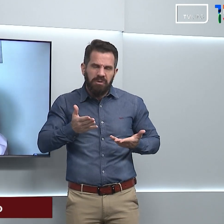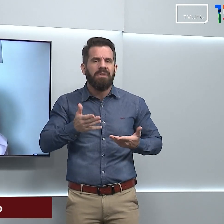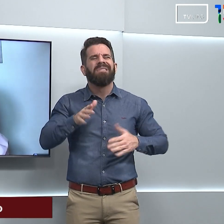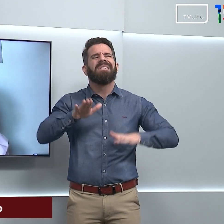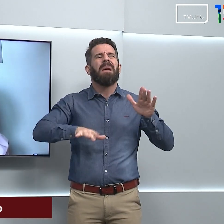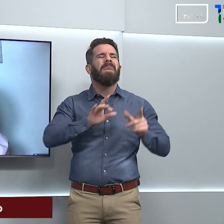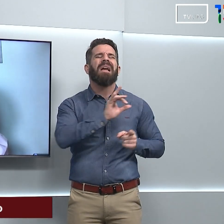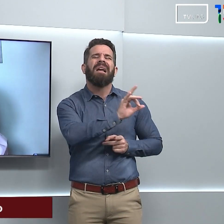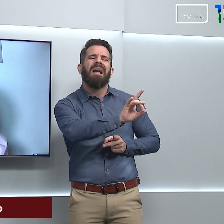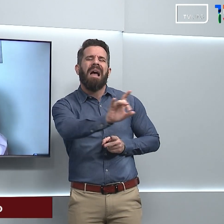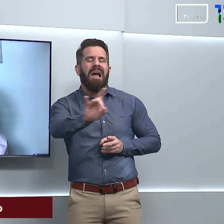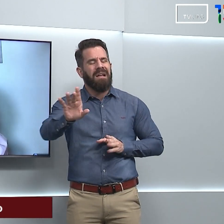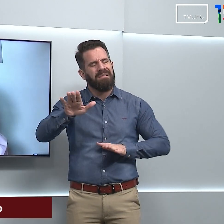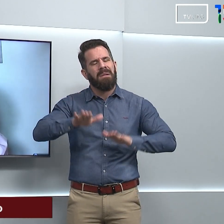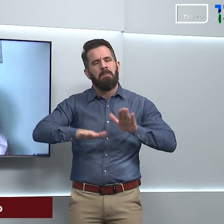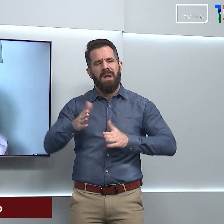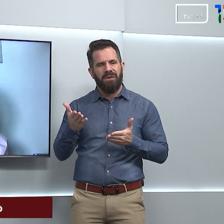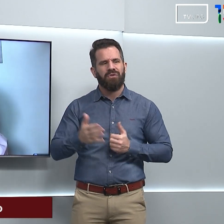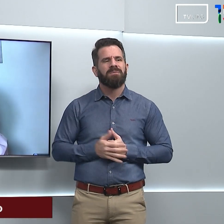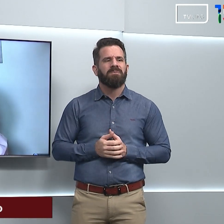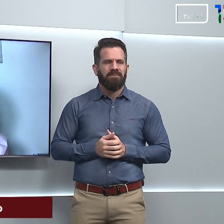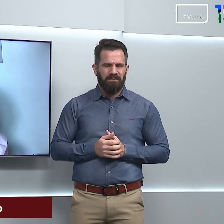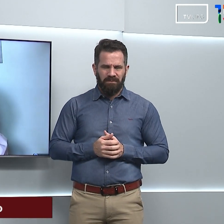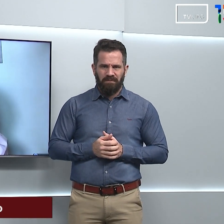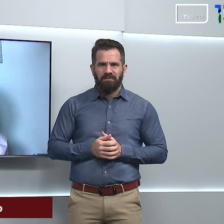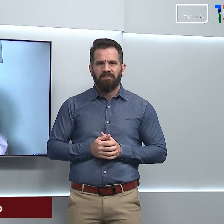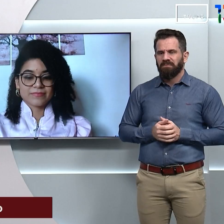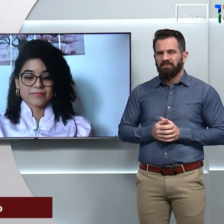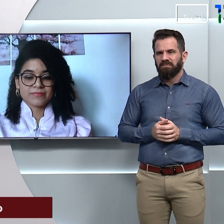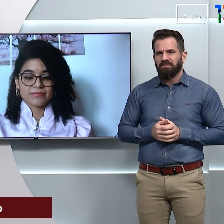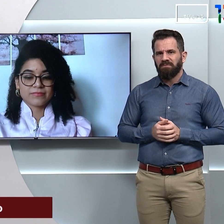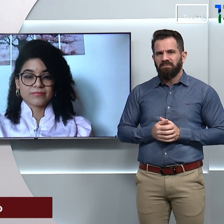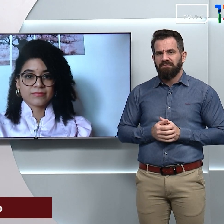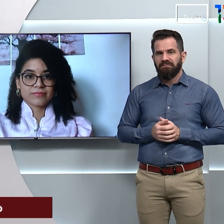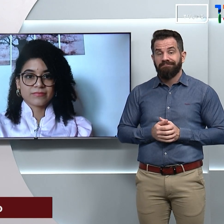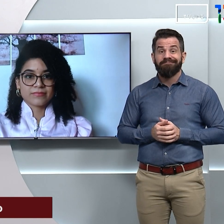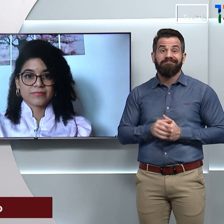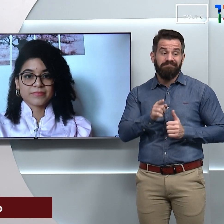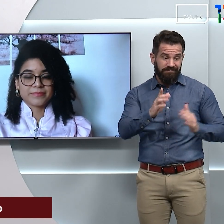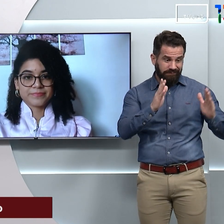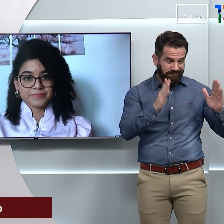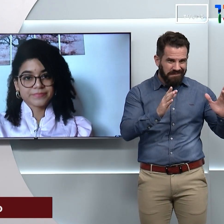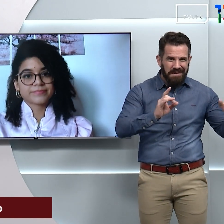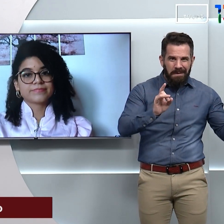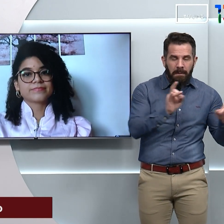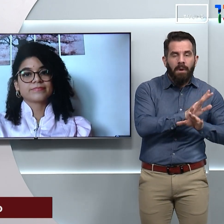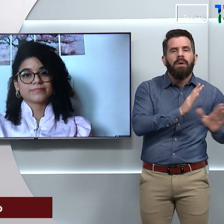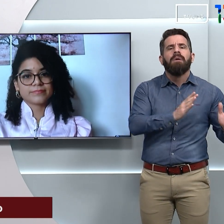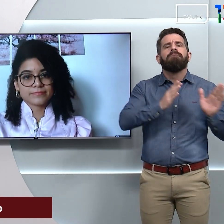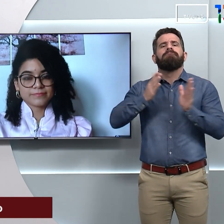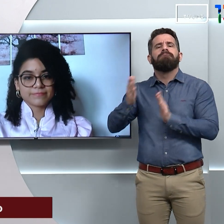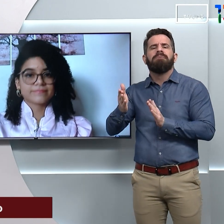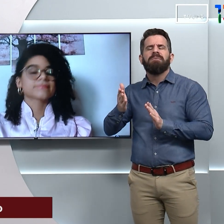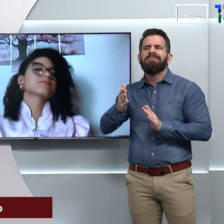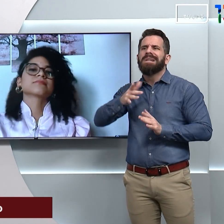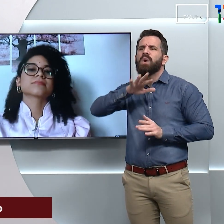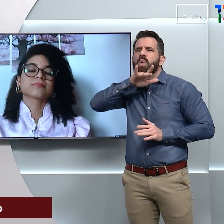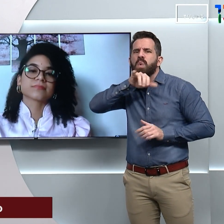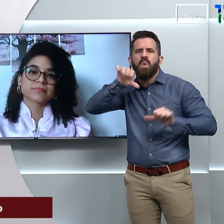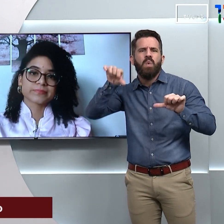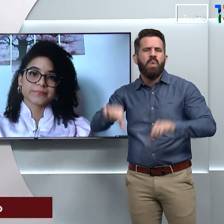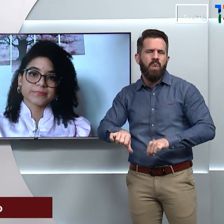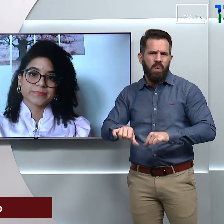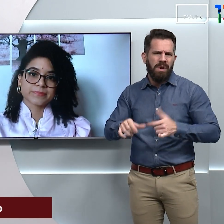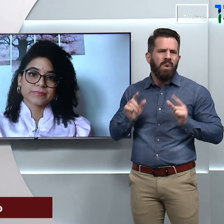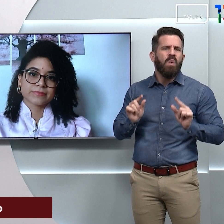da individualidade. Bom, Vivian, em relação aos malefícios, quem deve evitar tomar café?